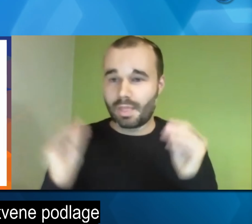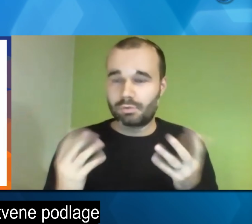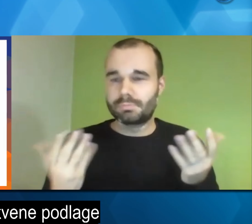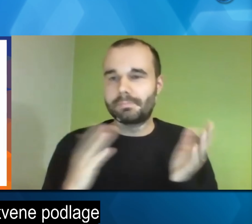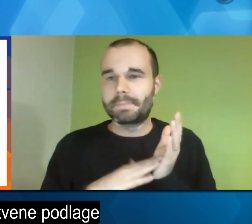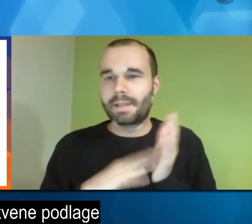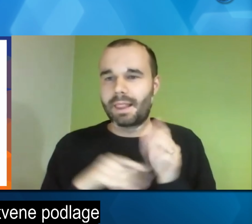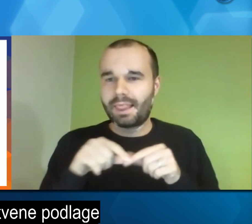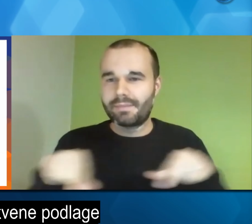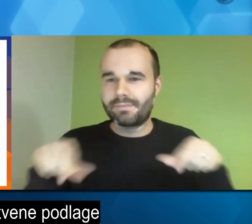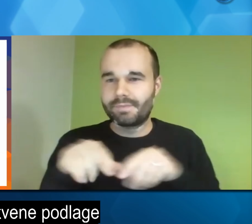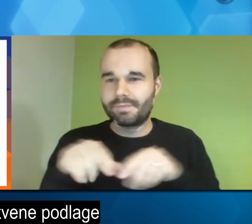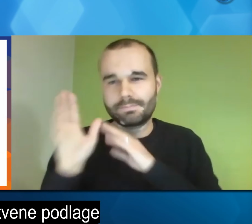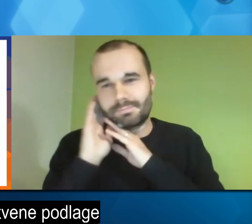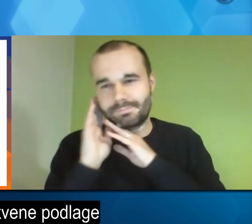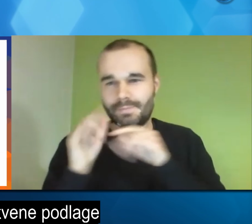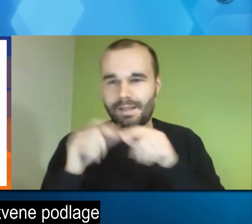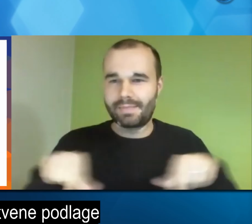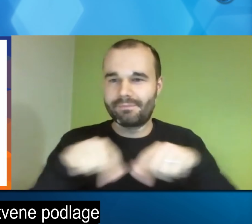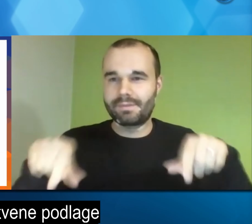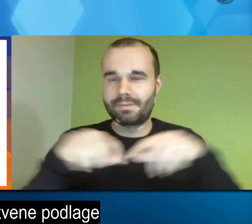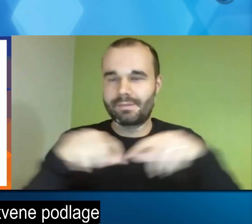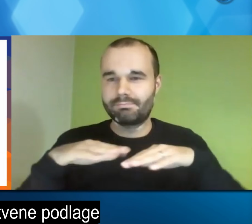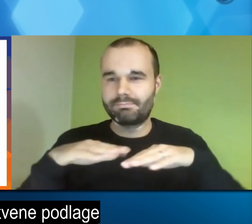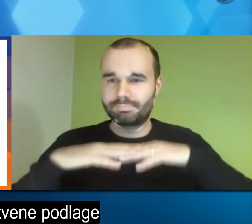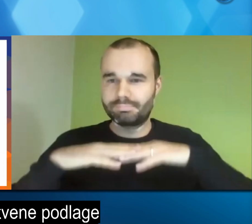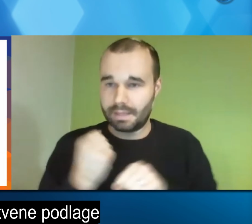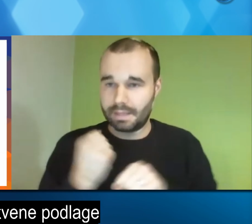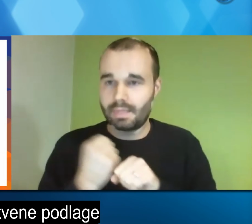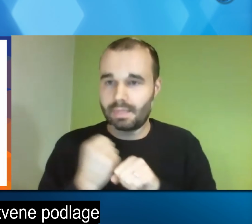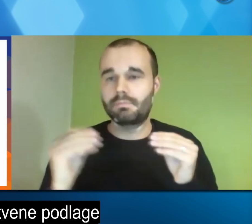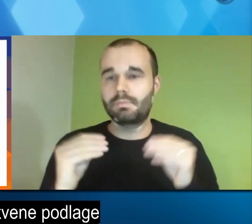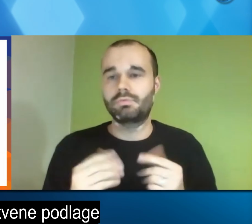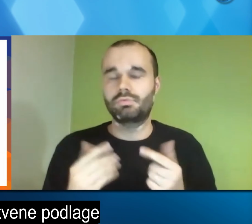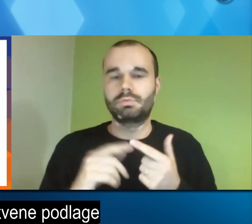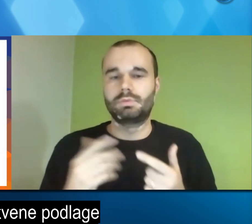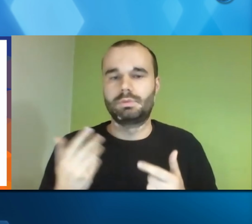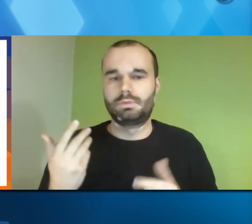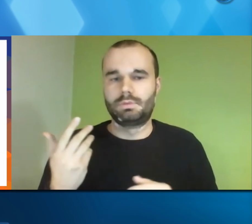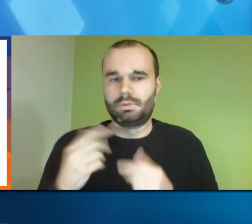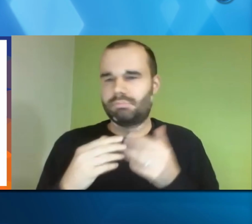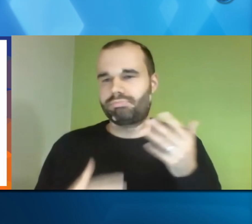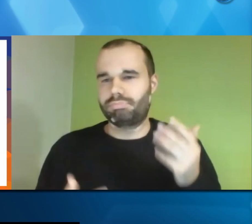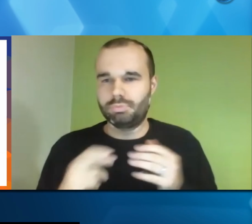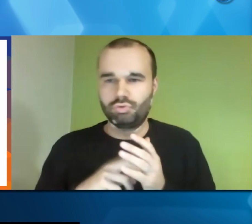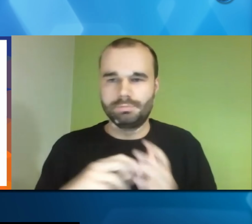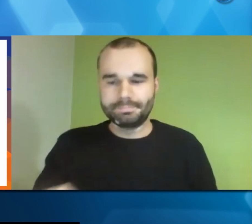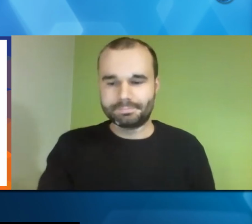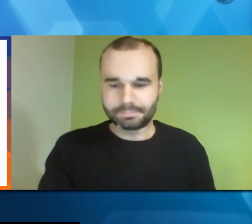Montaža, na primer letvene podlage za posteljo, tudi